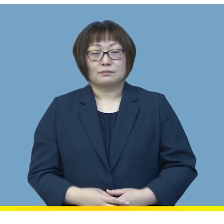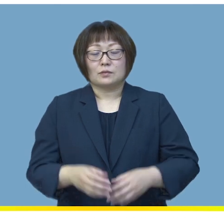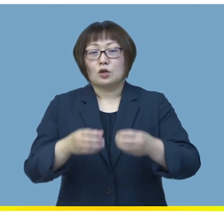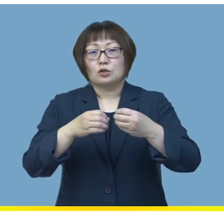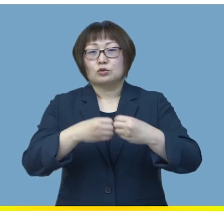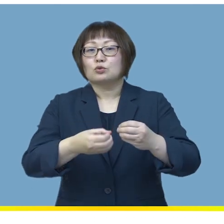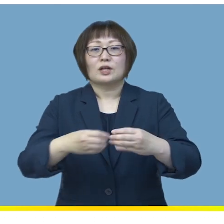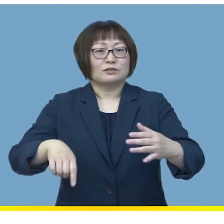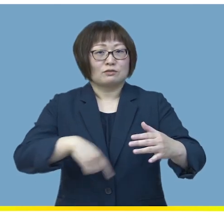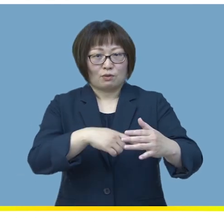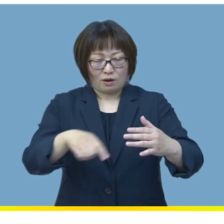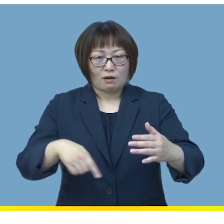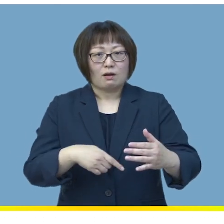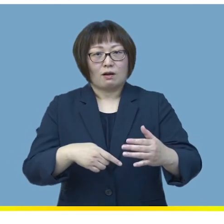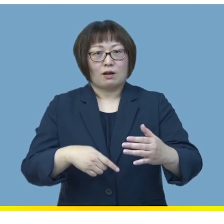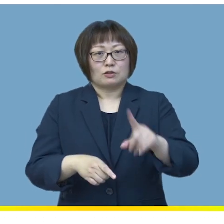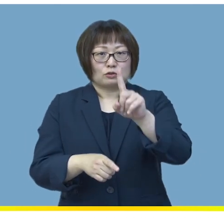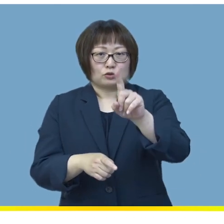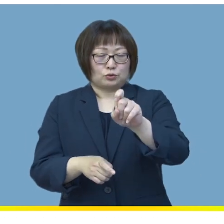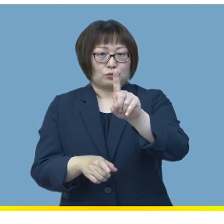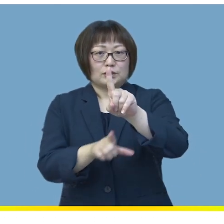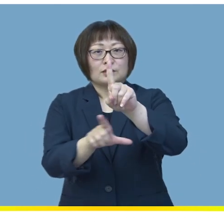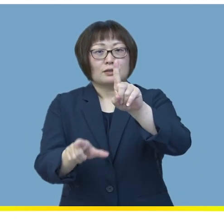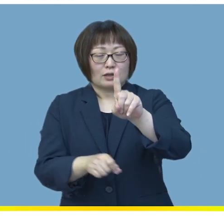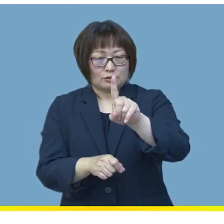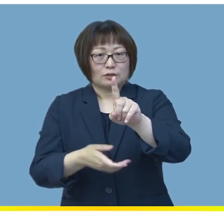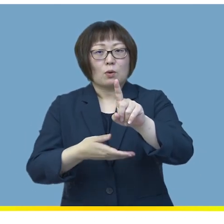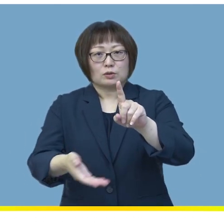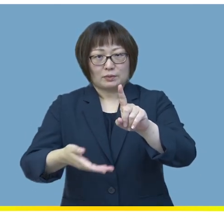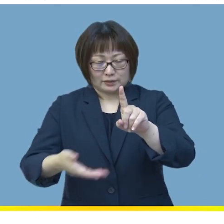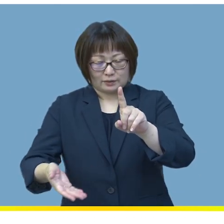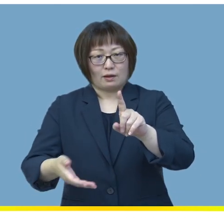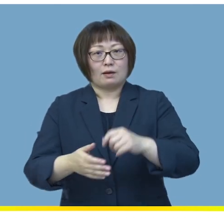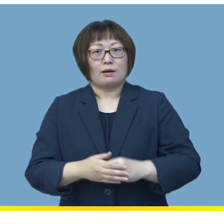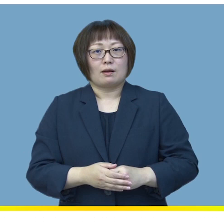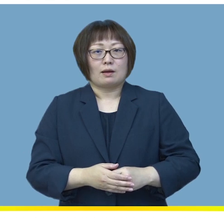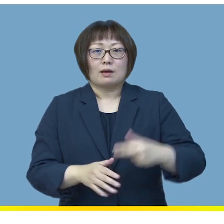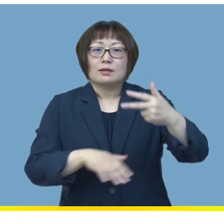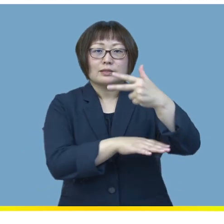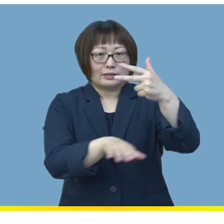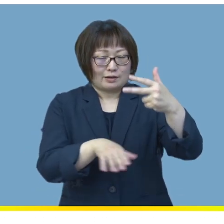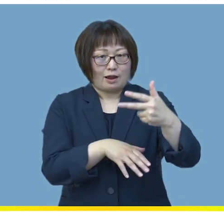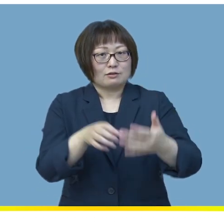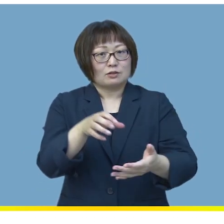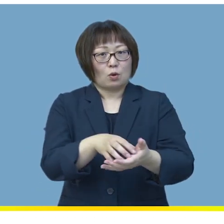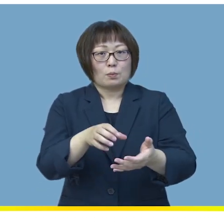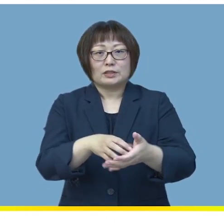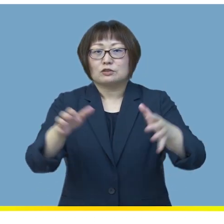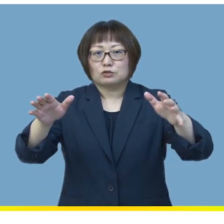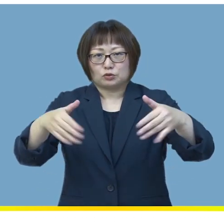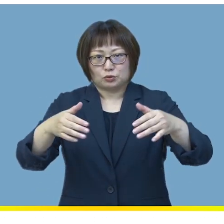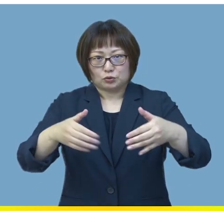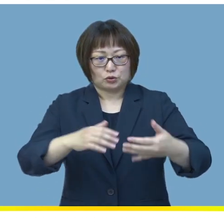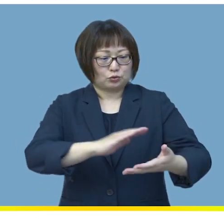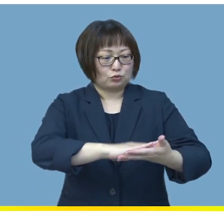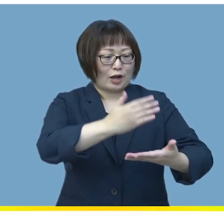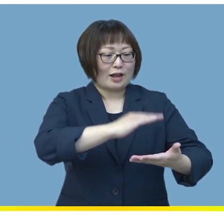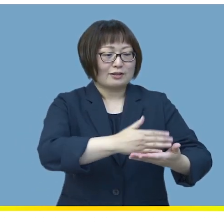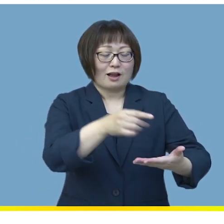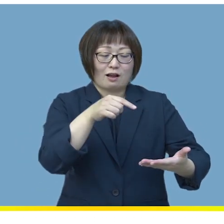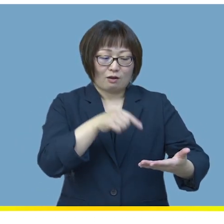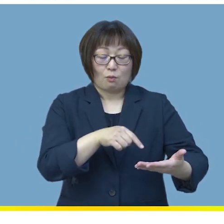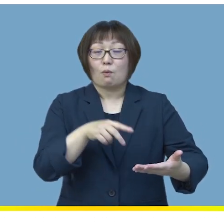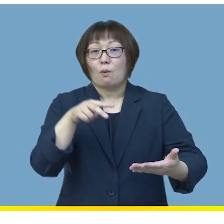詳しくは11月にお配りした資源ごみの収集カレンダーを